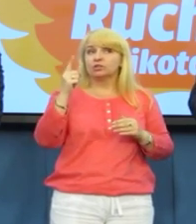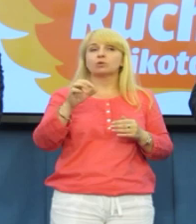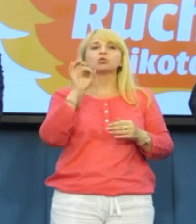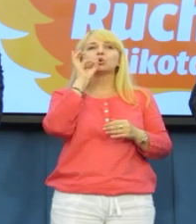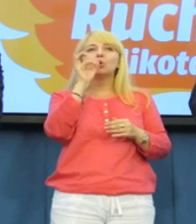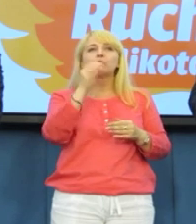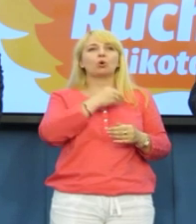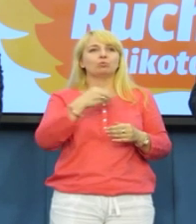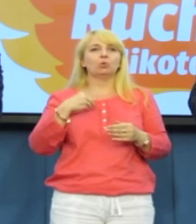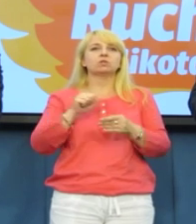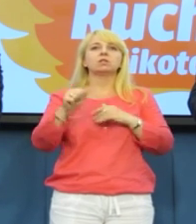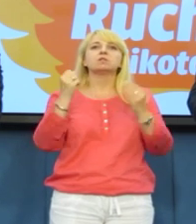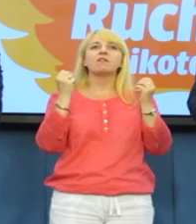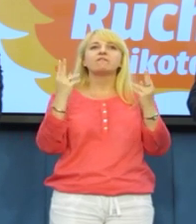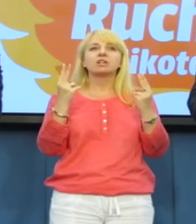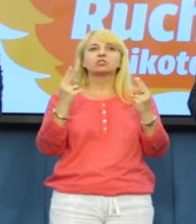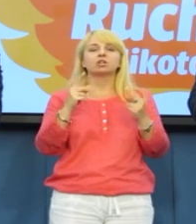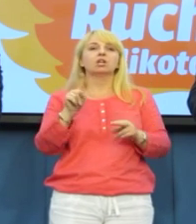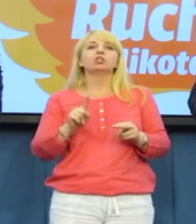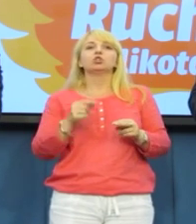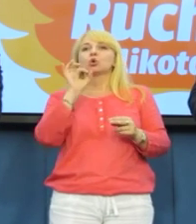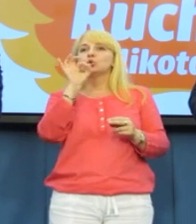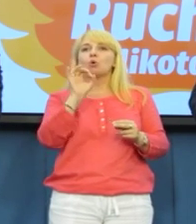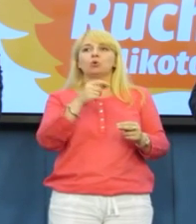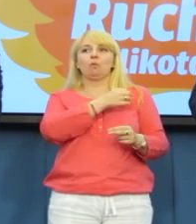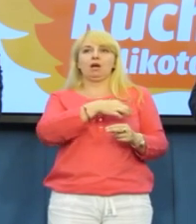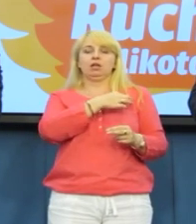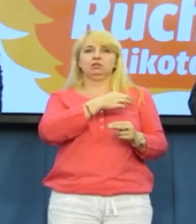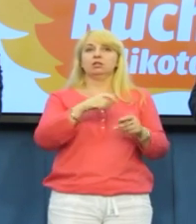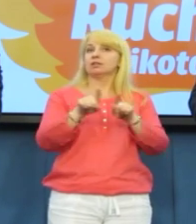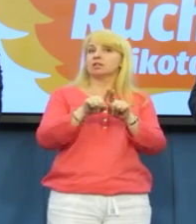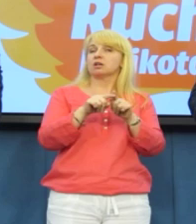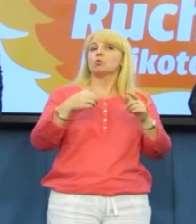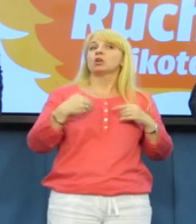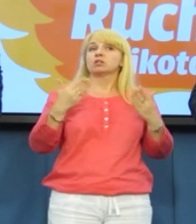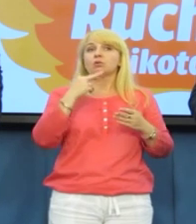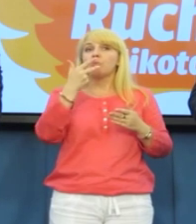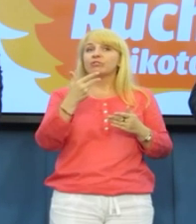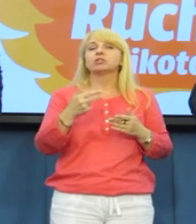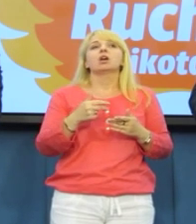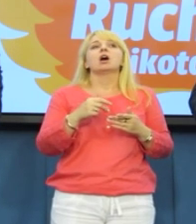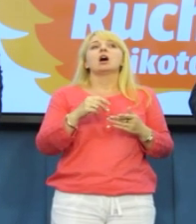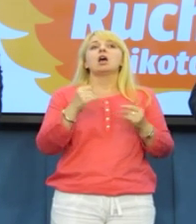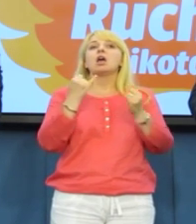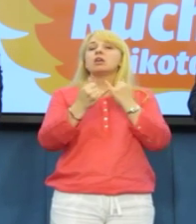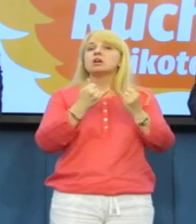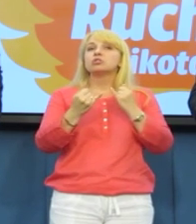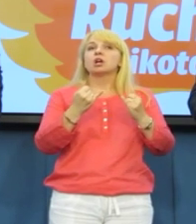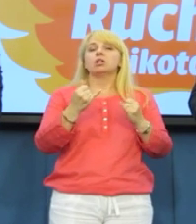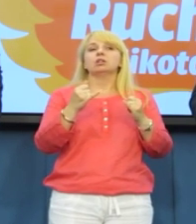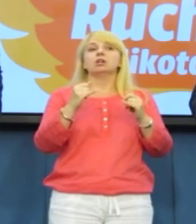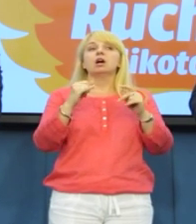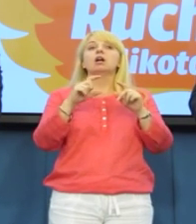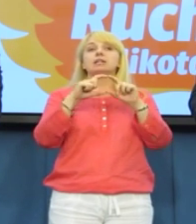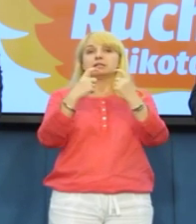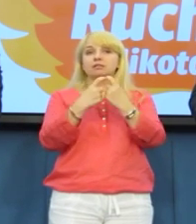znacznie ważniejsze od dobra jakiejkolwiek partii. Jednocześnie też podkreślam, że jeśli Senat zachowa się